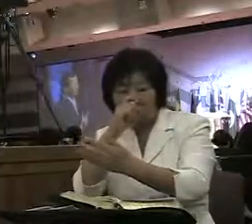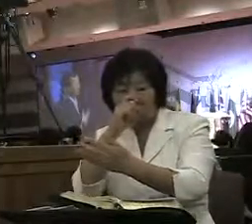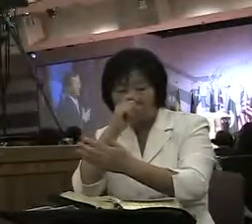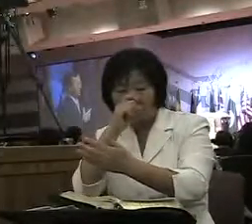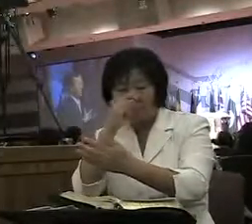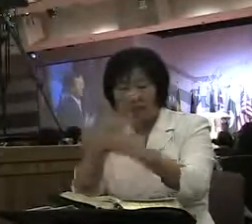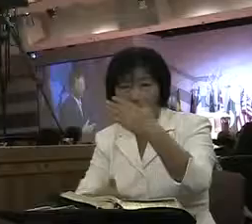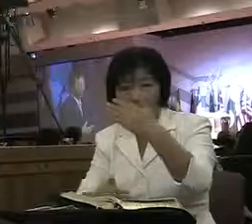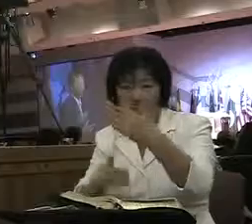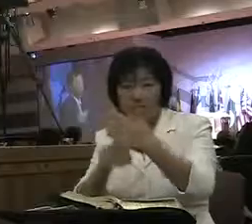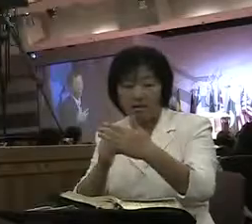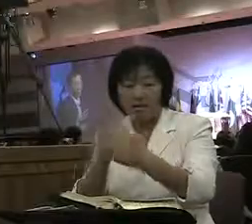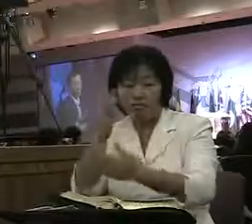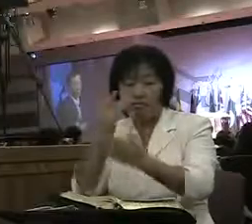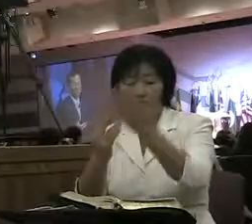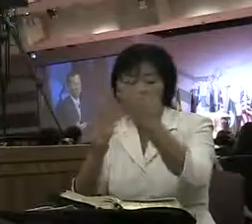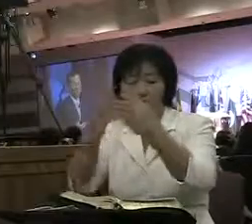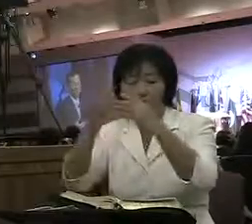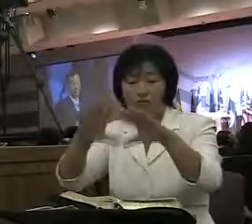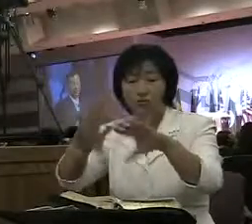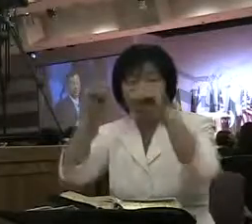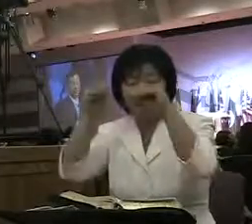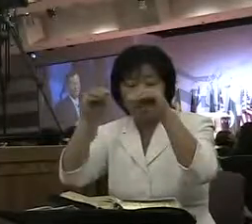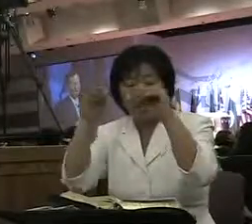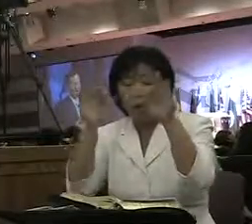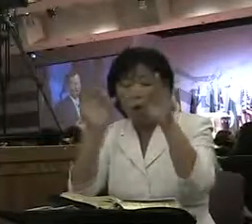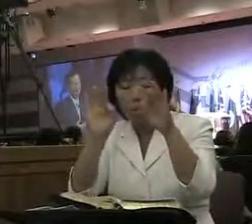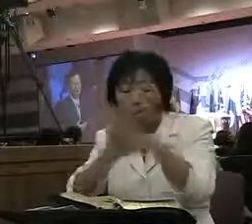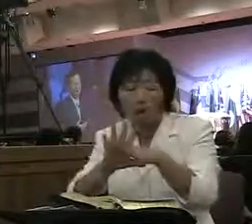것을 없애는 것입니다.